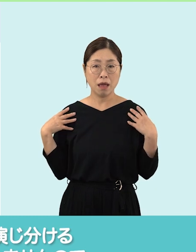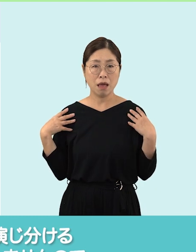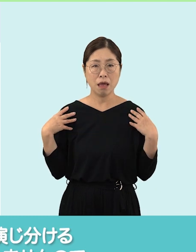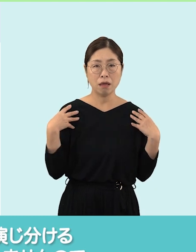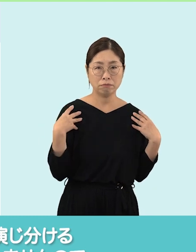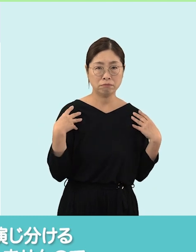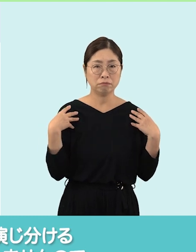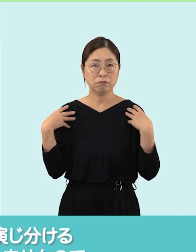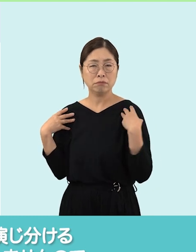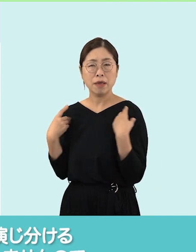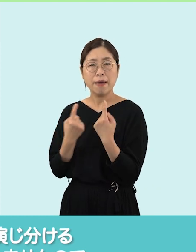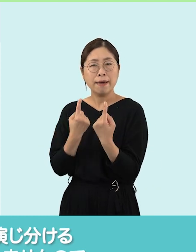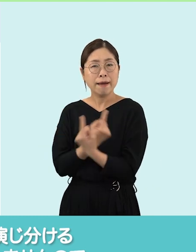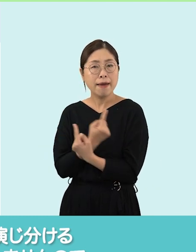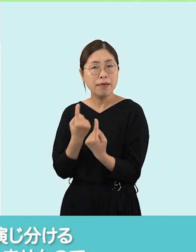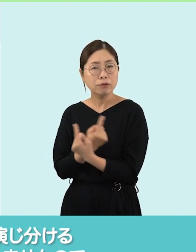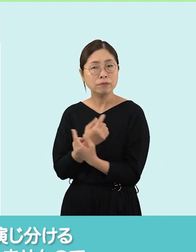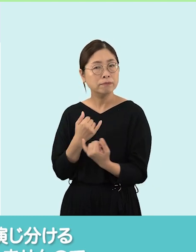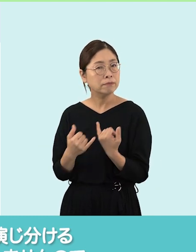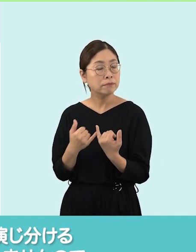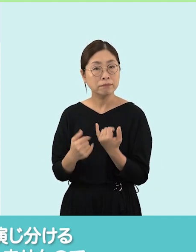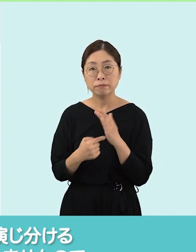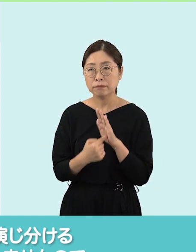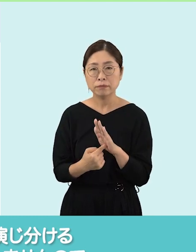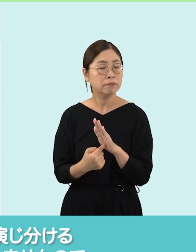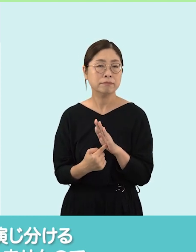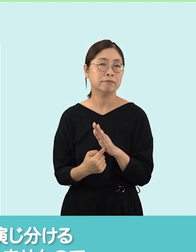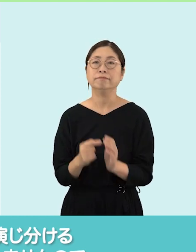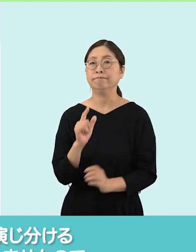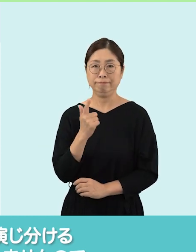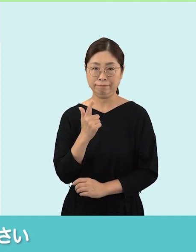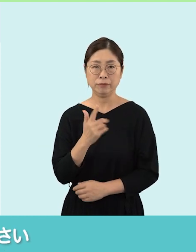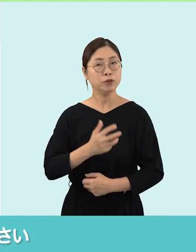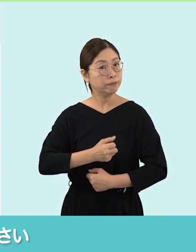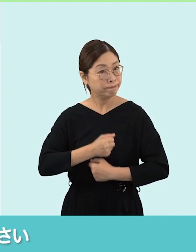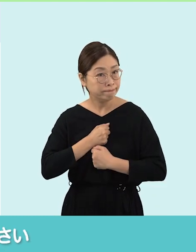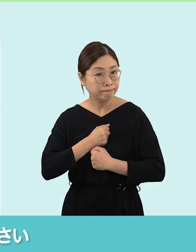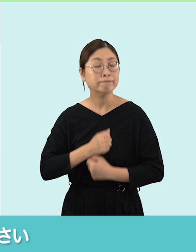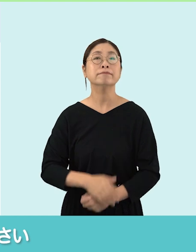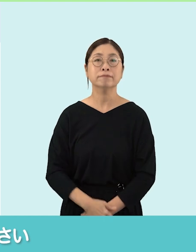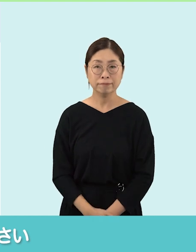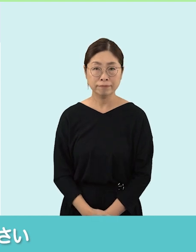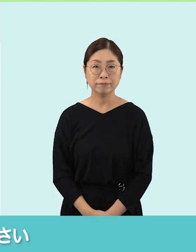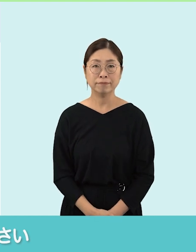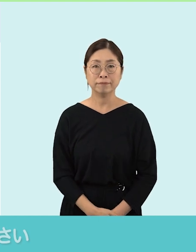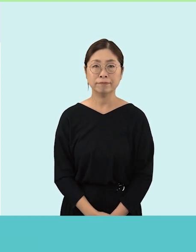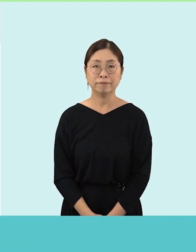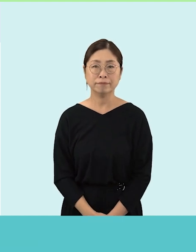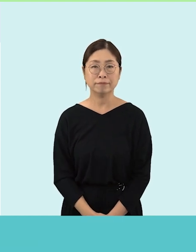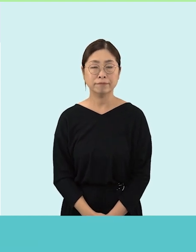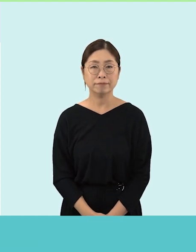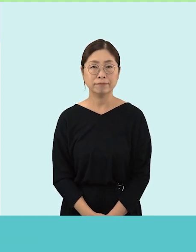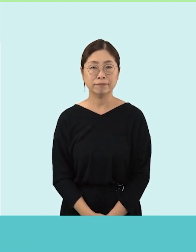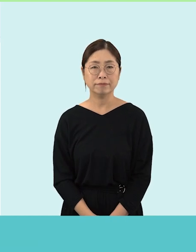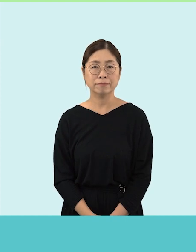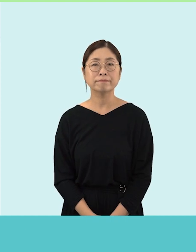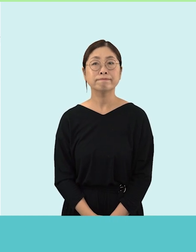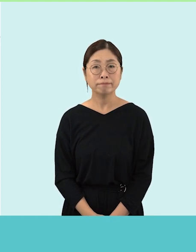体の向きを変えて演じ分けるというようなことはしませんので注意してください。